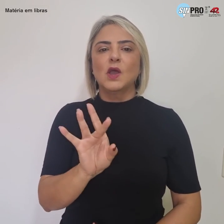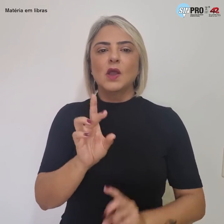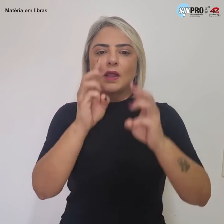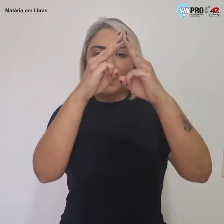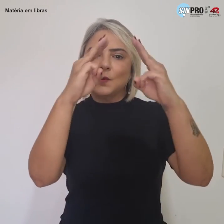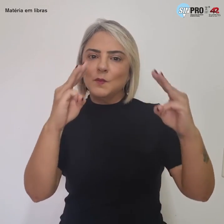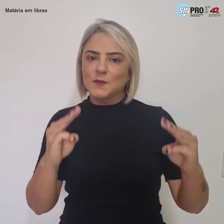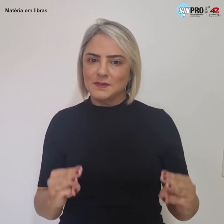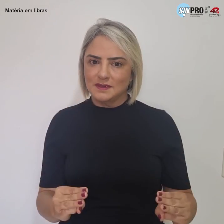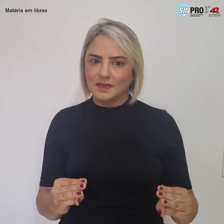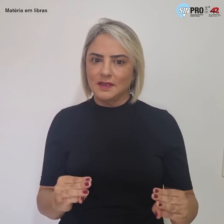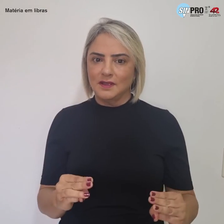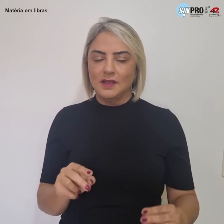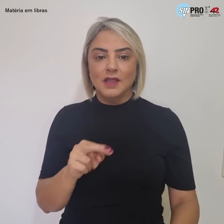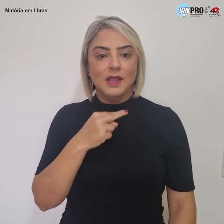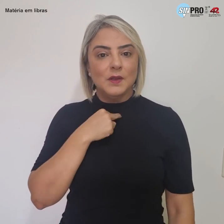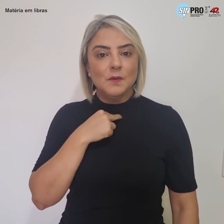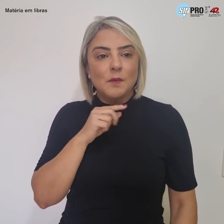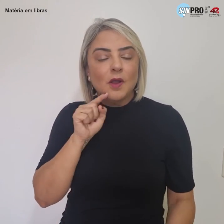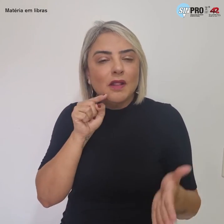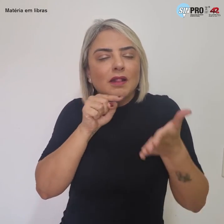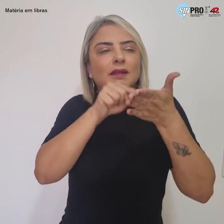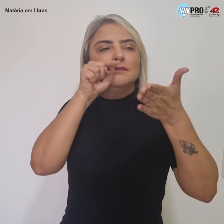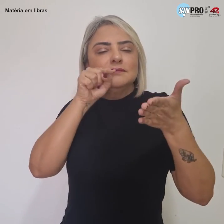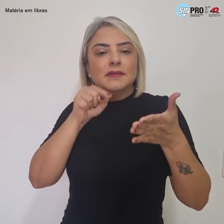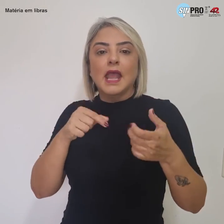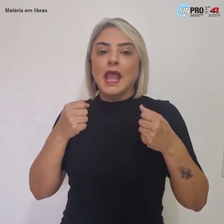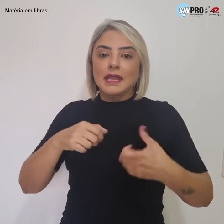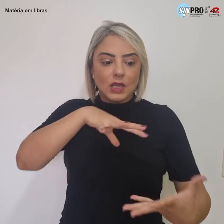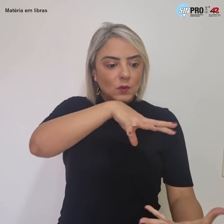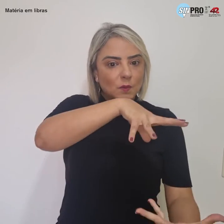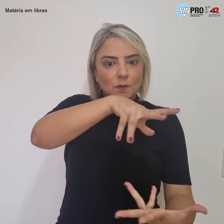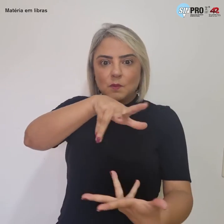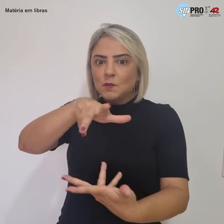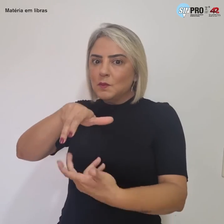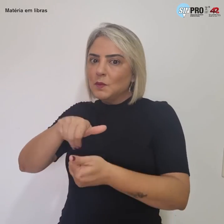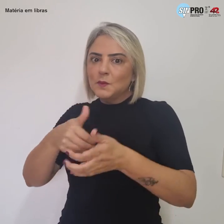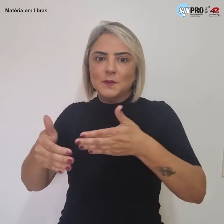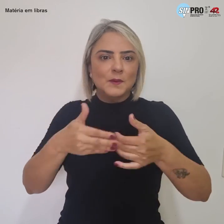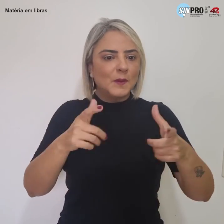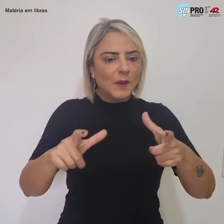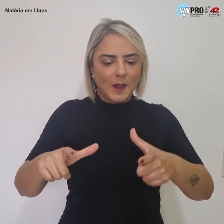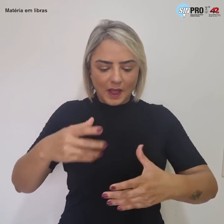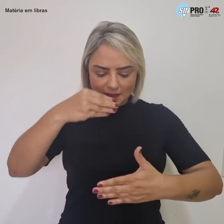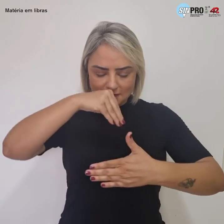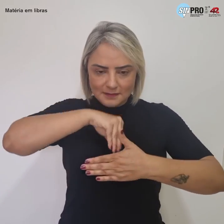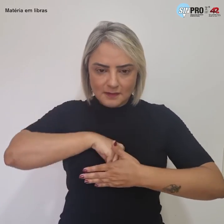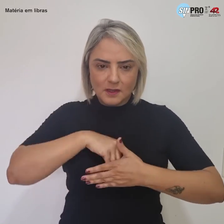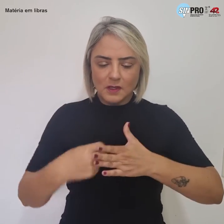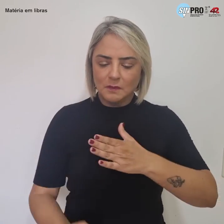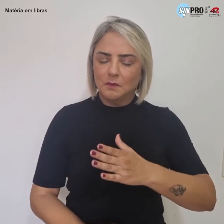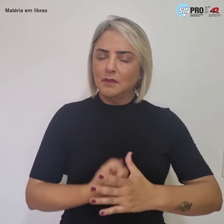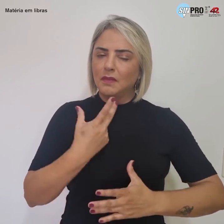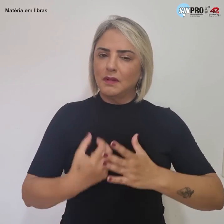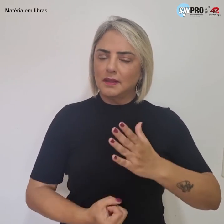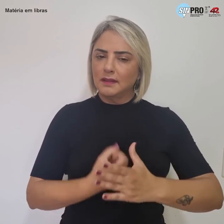museu e você não pode tocar, ela está no mundo e está em nós, que produzimos e damos